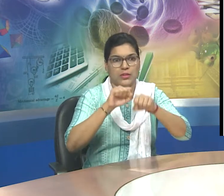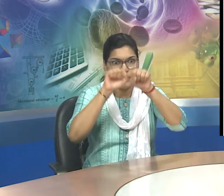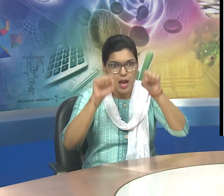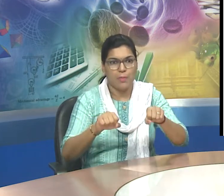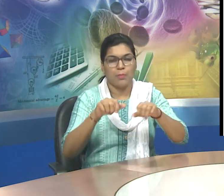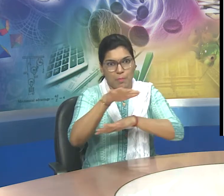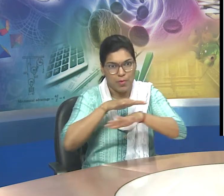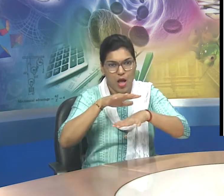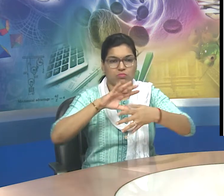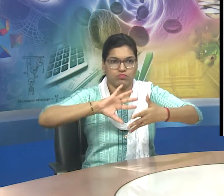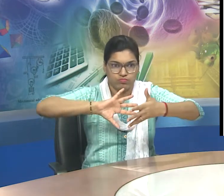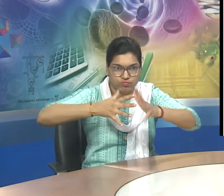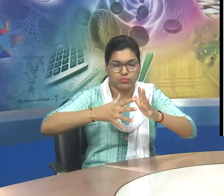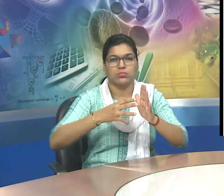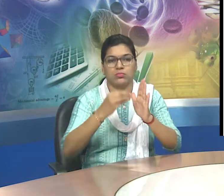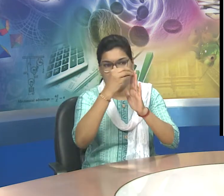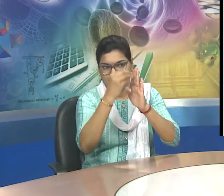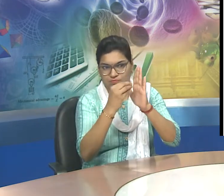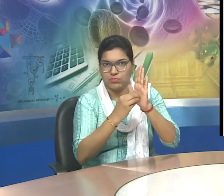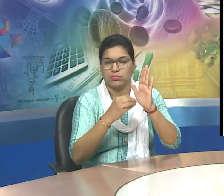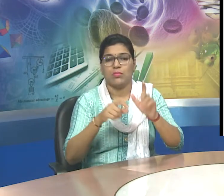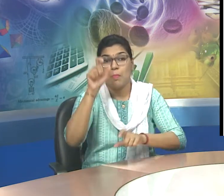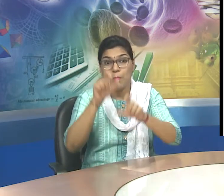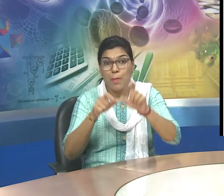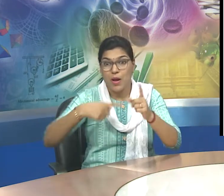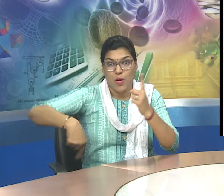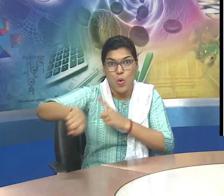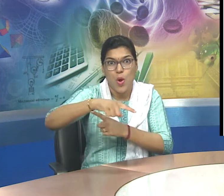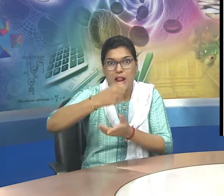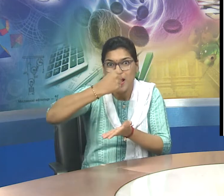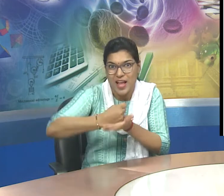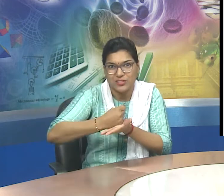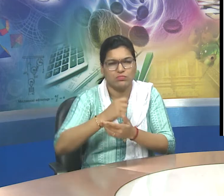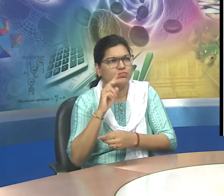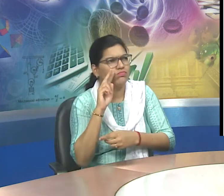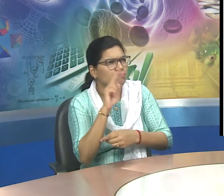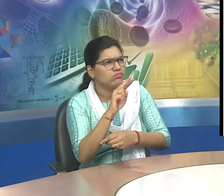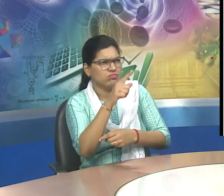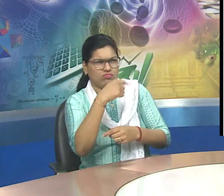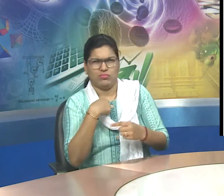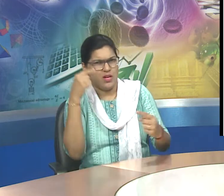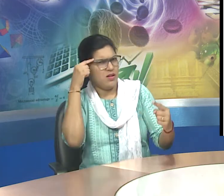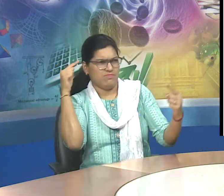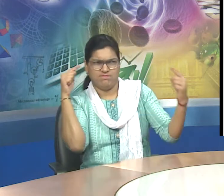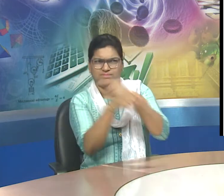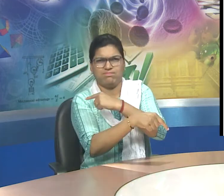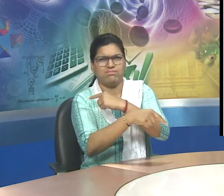अब अगर हम उसको देखें दूसरे तरीके से, सरकार में भी अलग अलग काम करने का सिस्टम है। तो सरकारी जो कार्य व्यवस्था